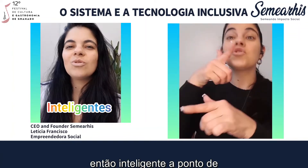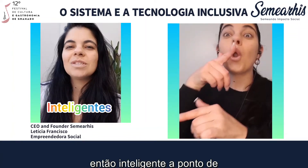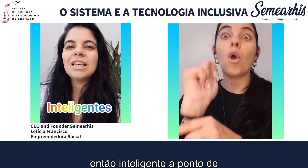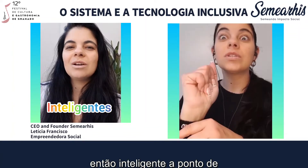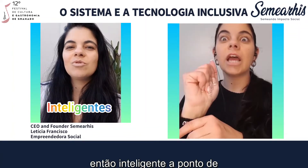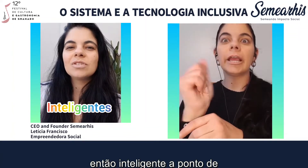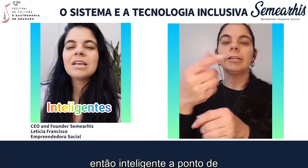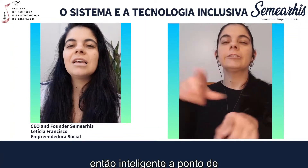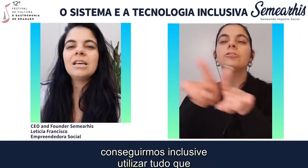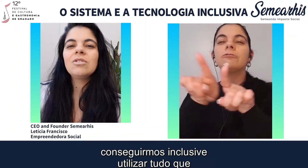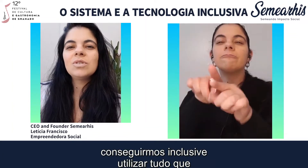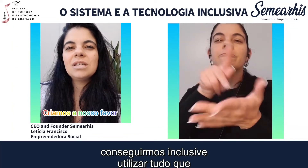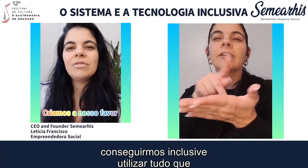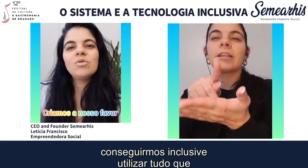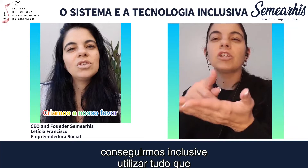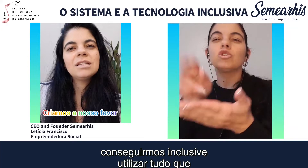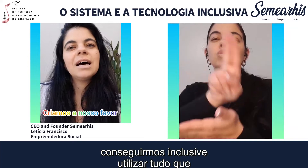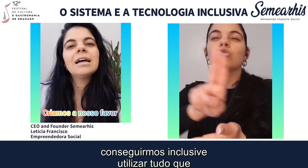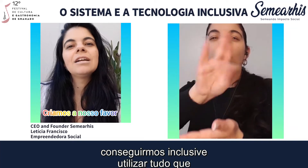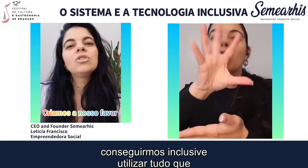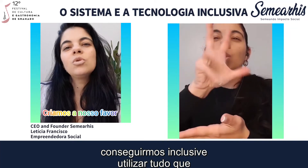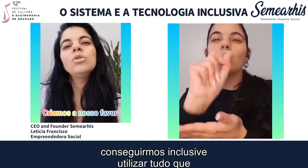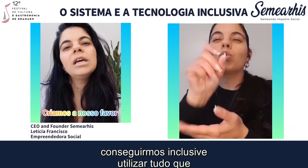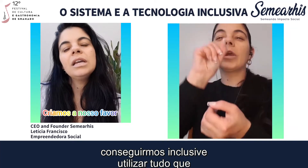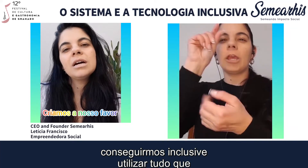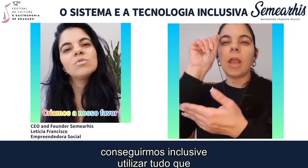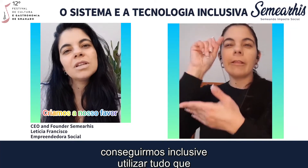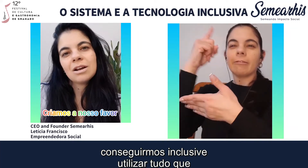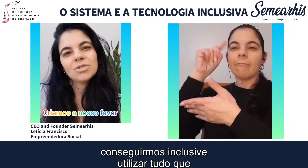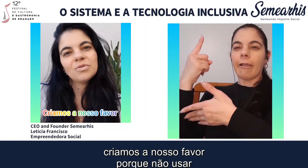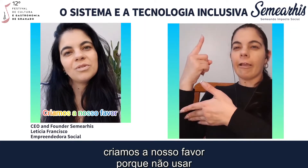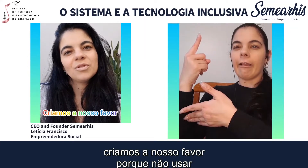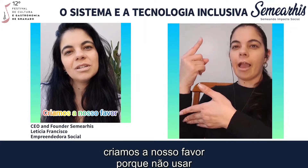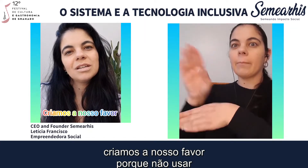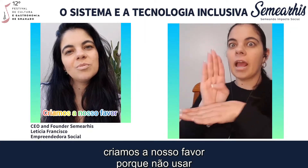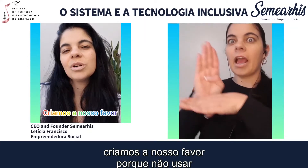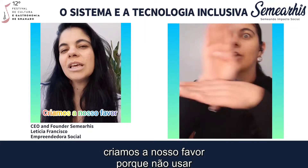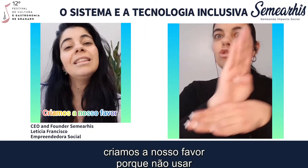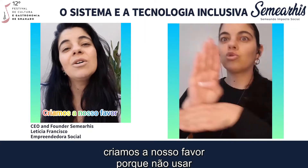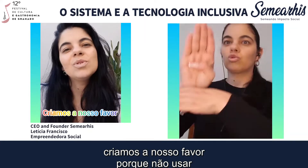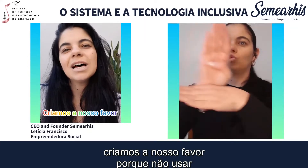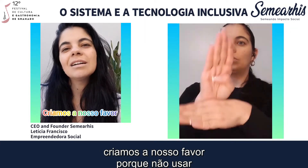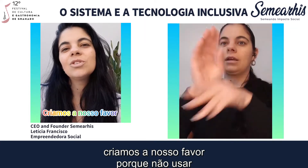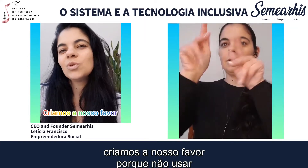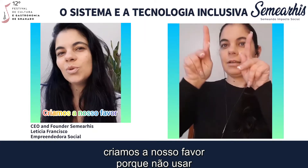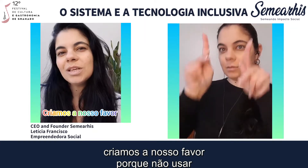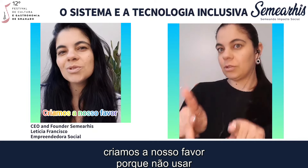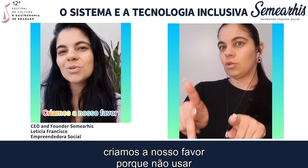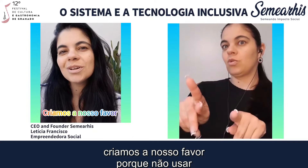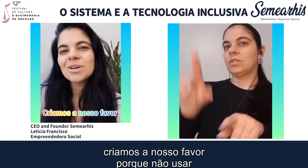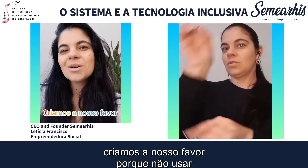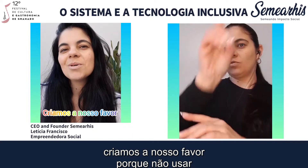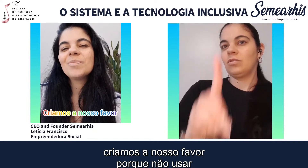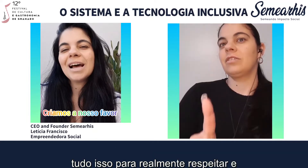de conseguirmos, inclusive, utilizar tudo que criamos a nosso favor. Por que não usar tudo